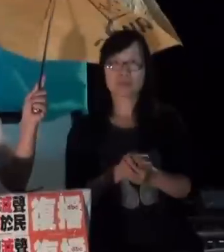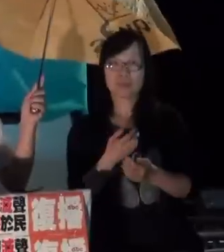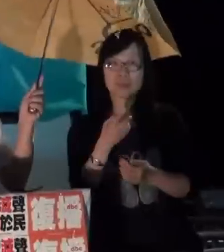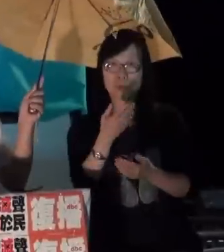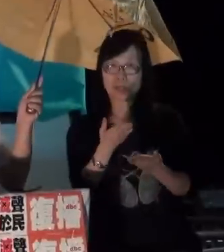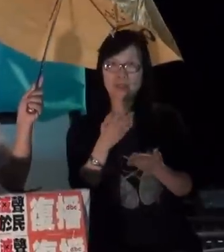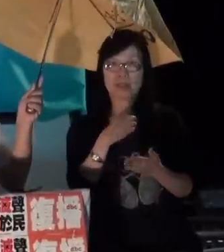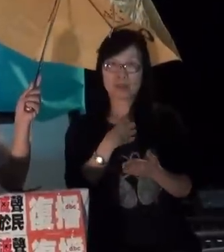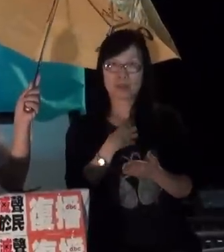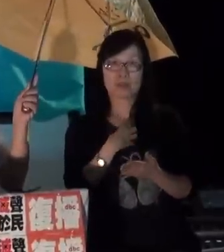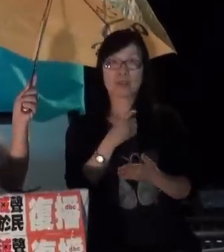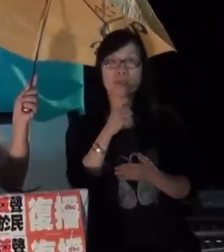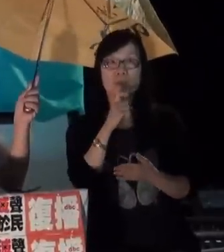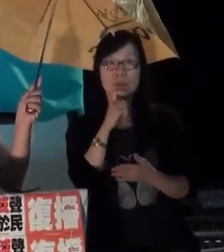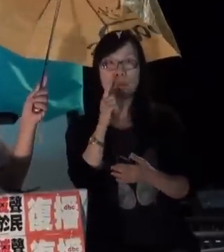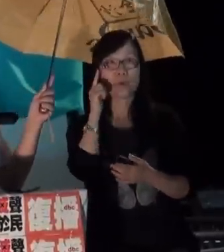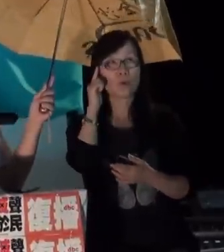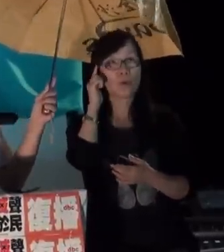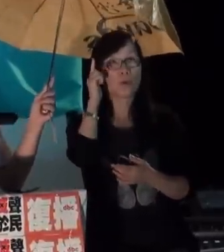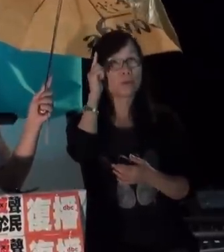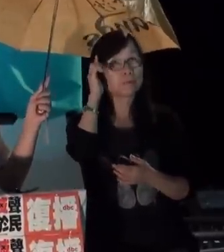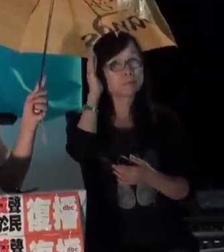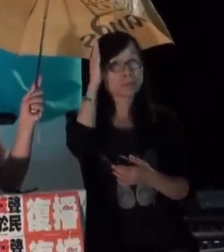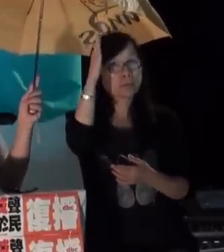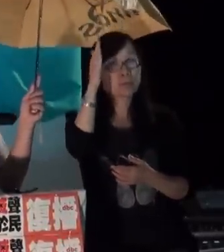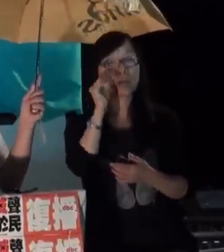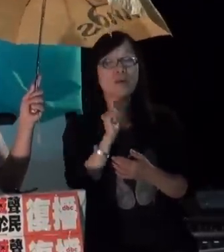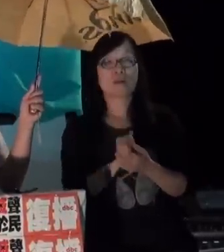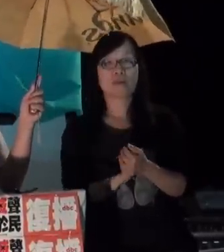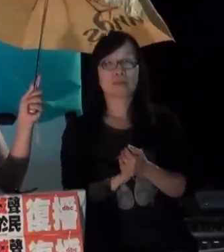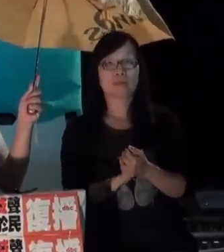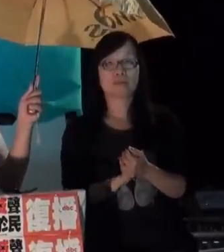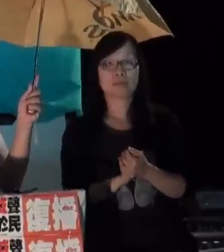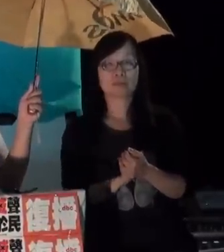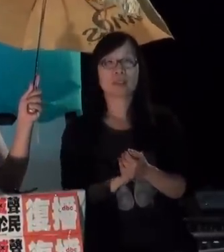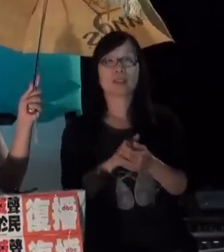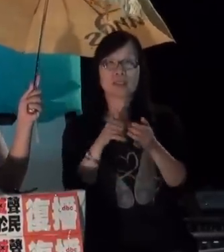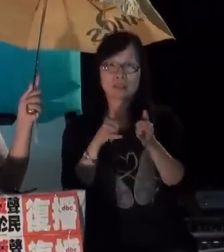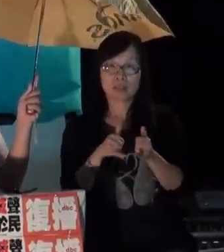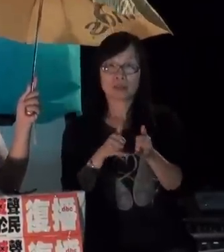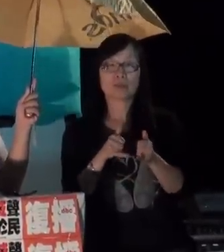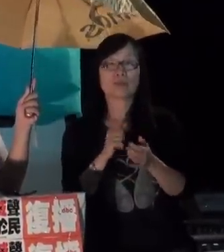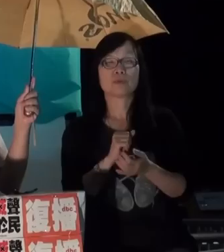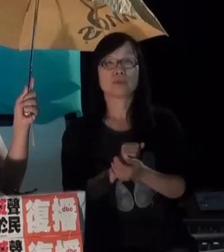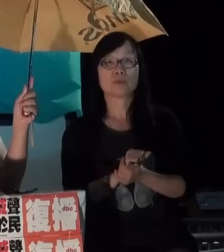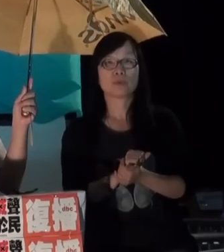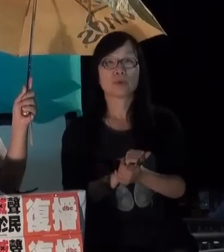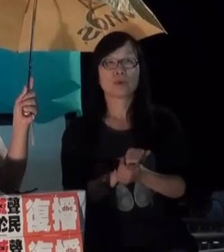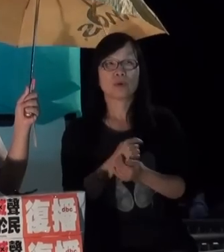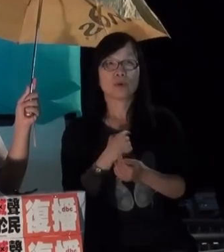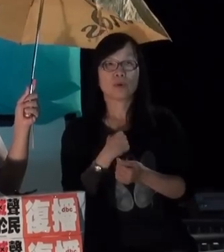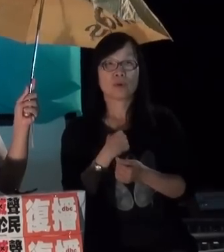得有一個願景，你達到咩嘢？或者個 demand， 跟住咧就有一個 vision 啦，即係話